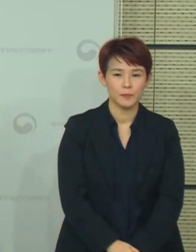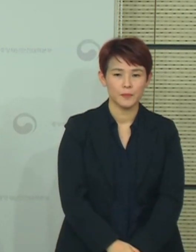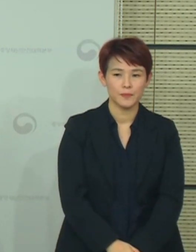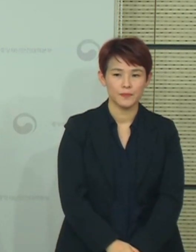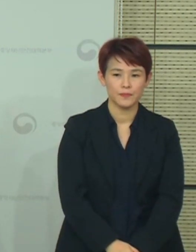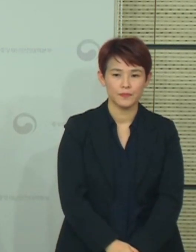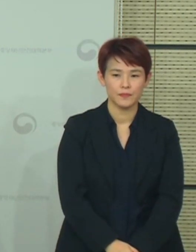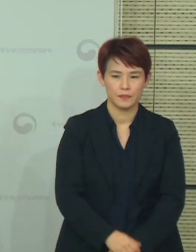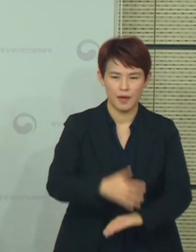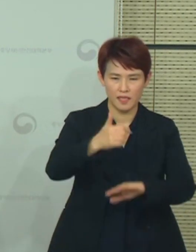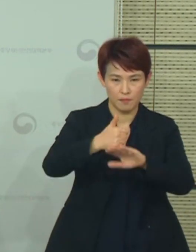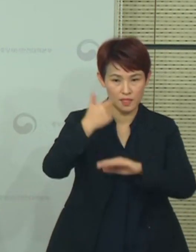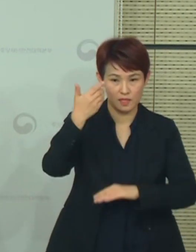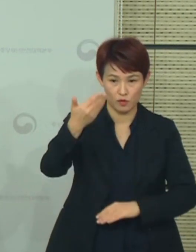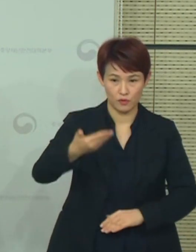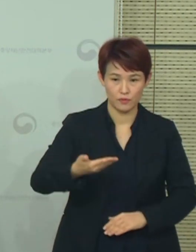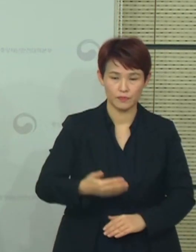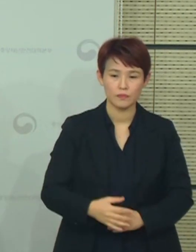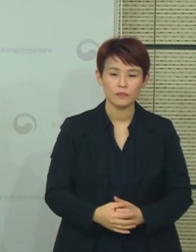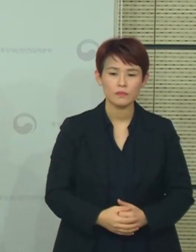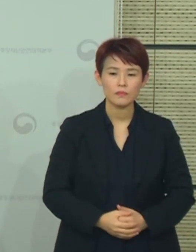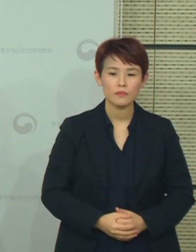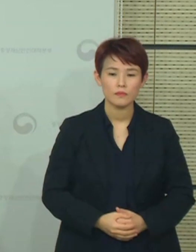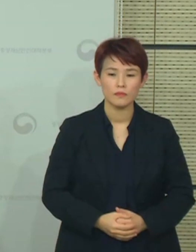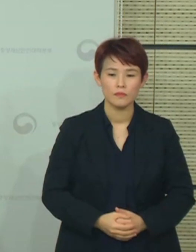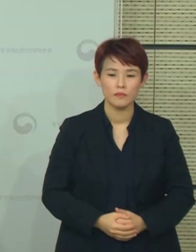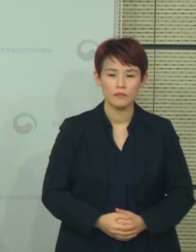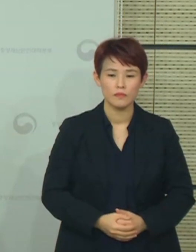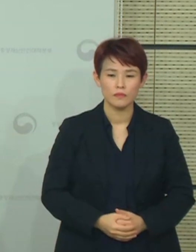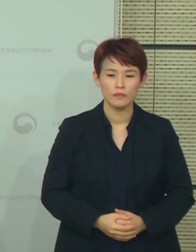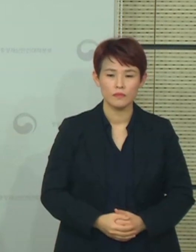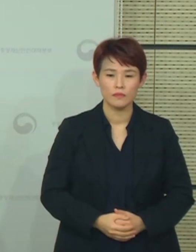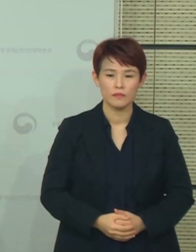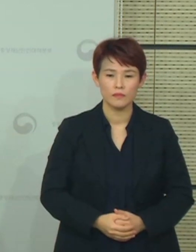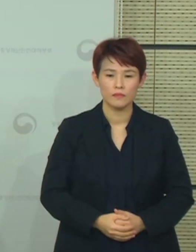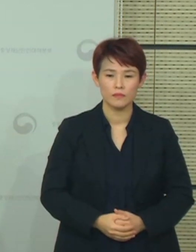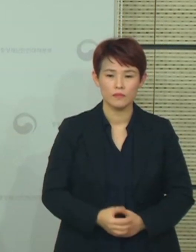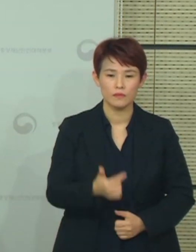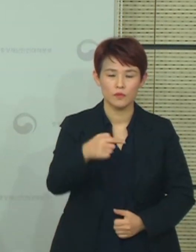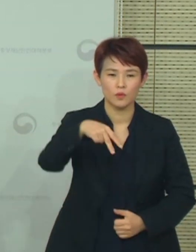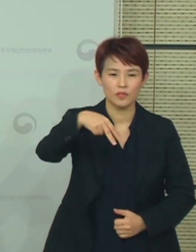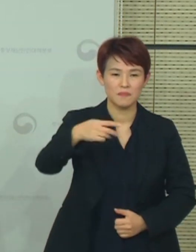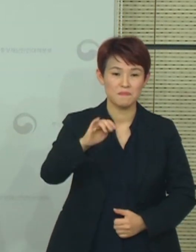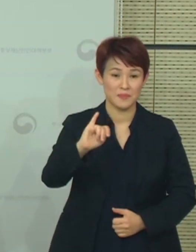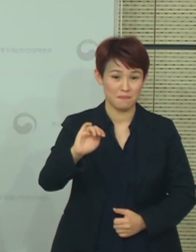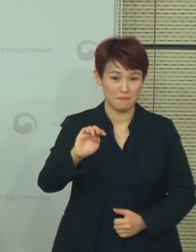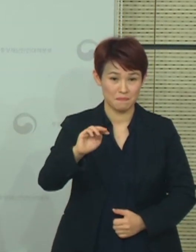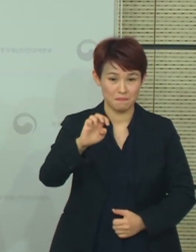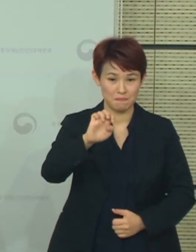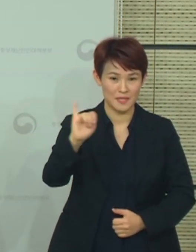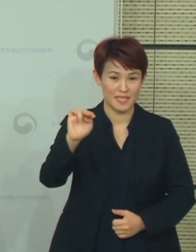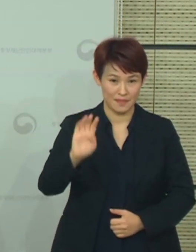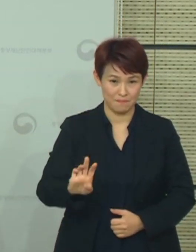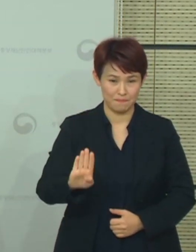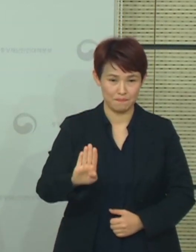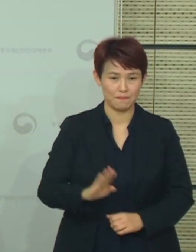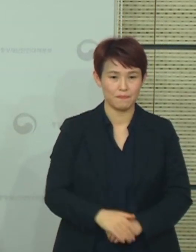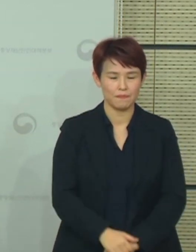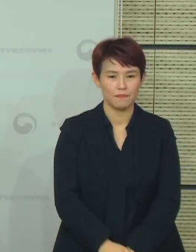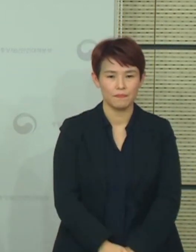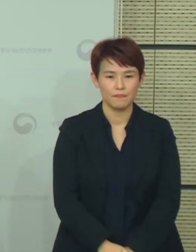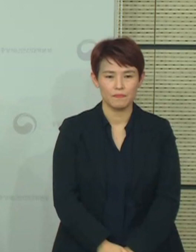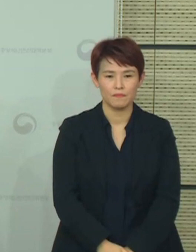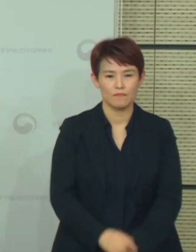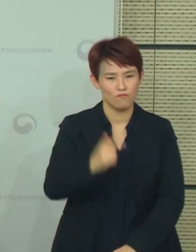네, 세종에서 마지막 질문 받겠습니다. 네, 저 뉴스핌 정성훈 기자입니다. 두